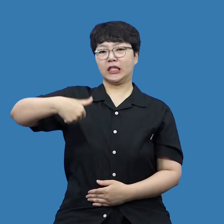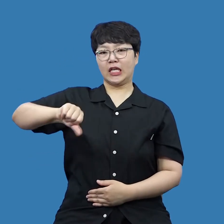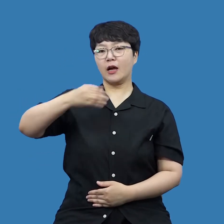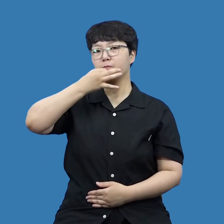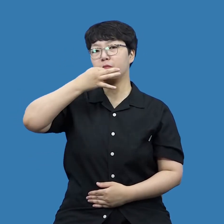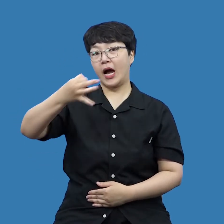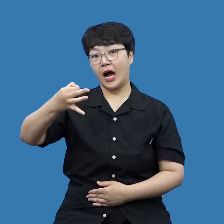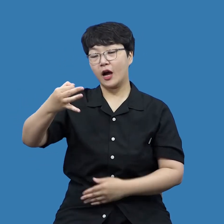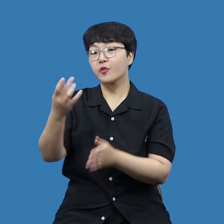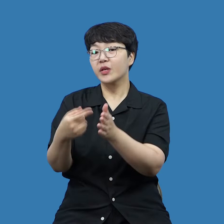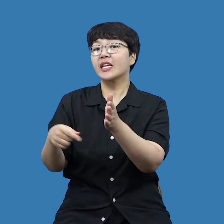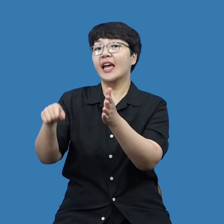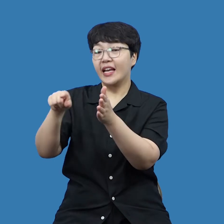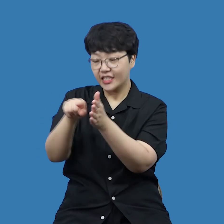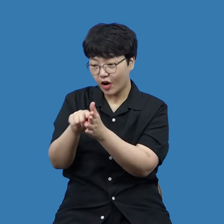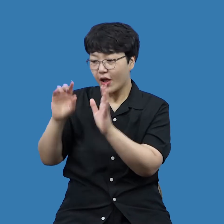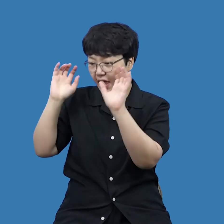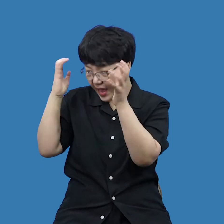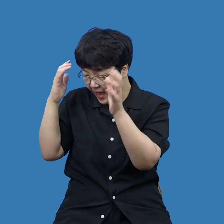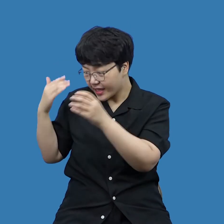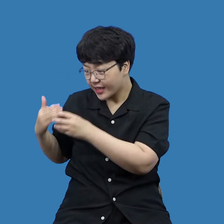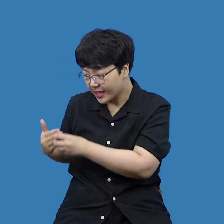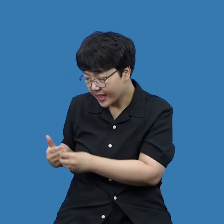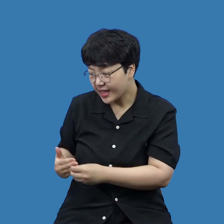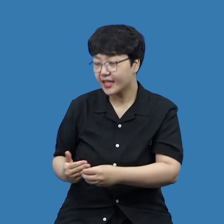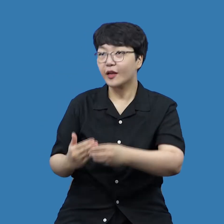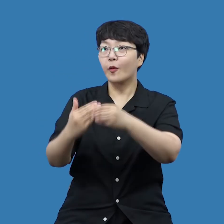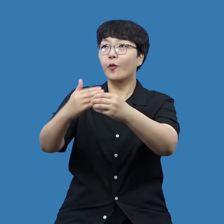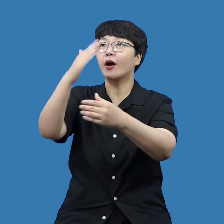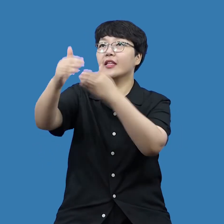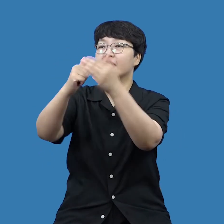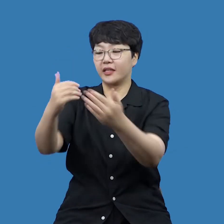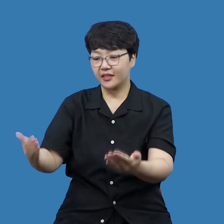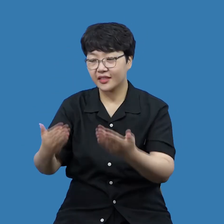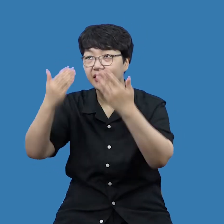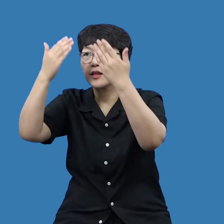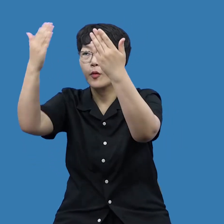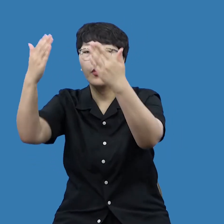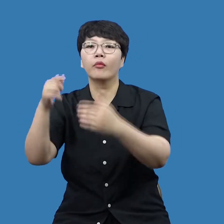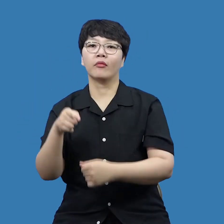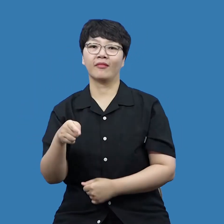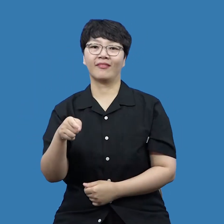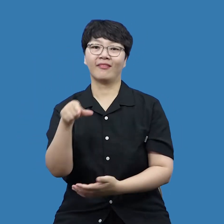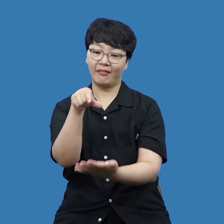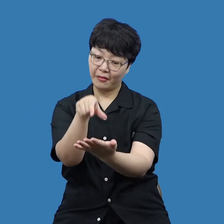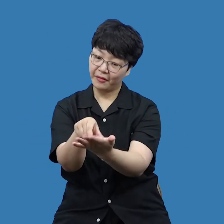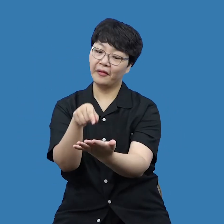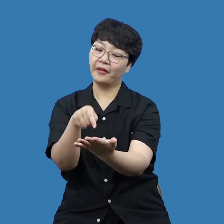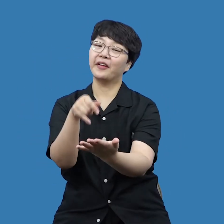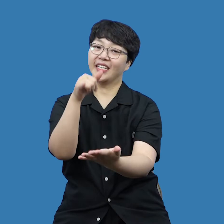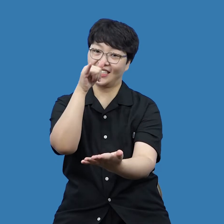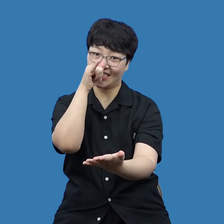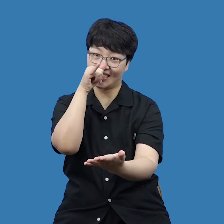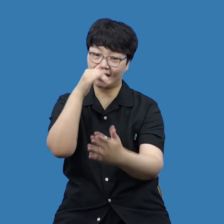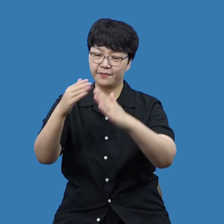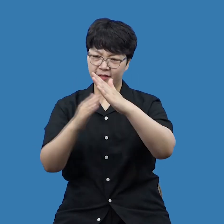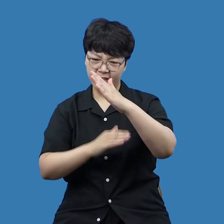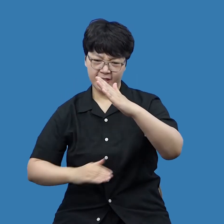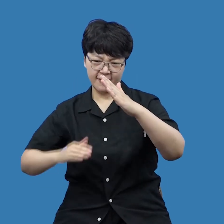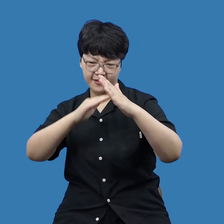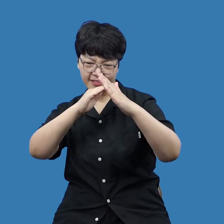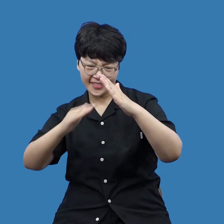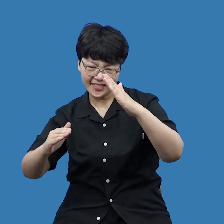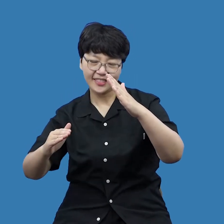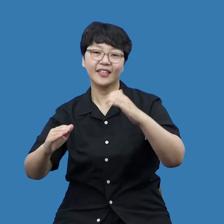아기를 데리고 주께 드리고 그랬습니다. 비로소 정식으로 이제